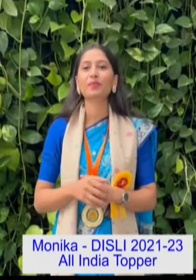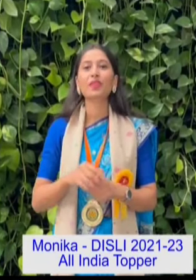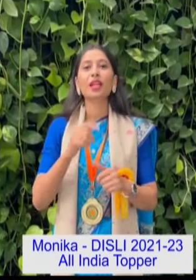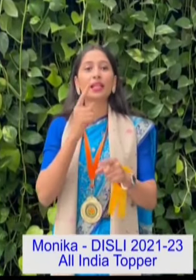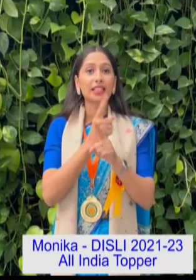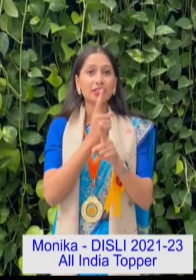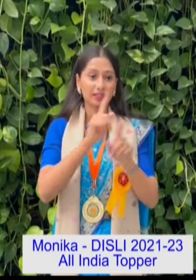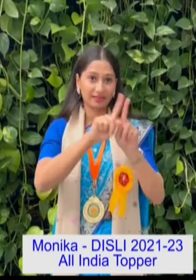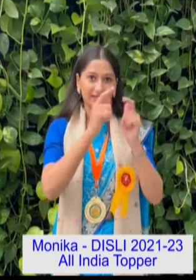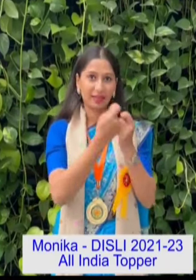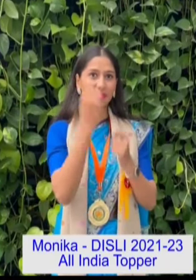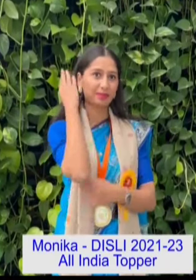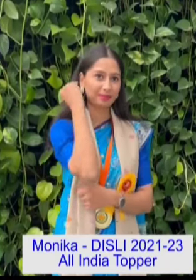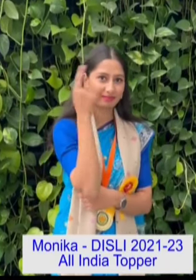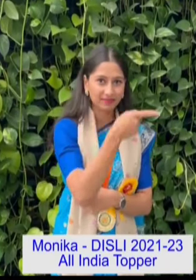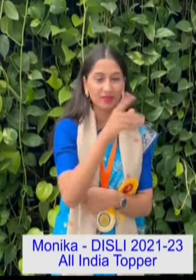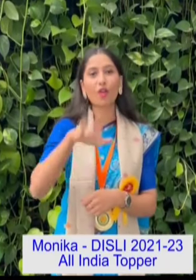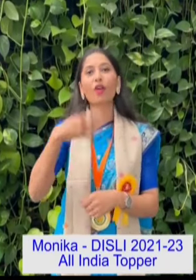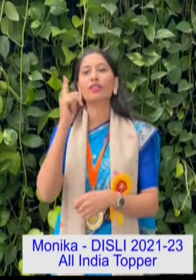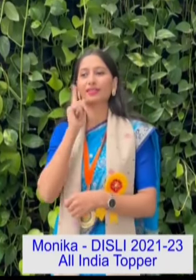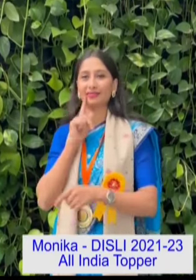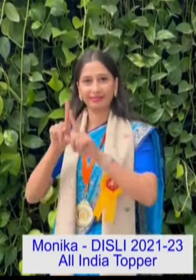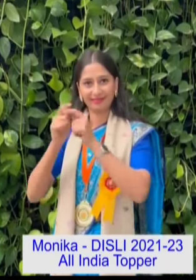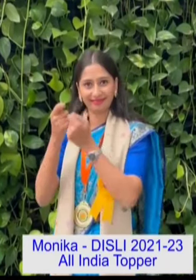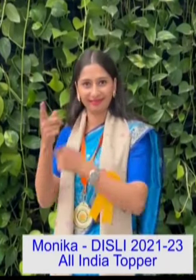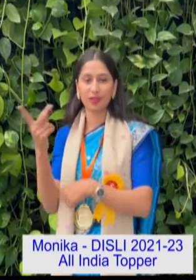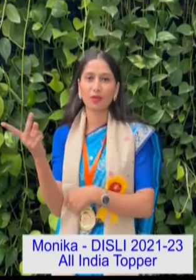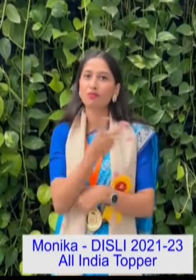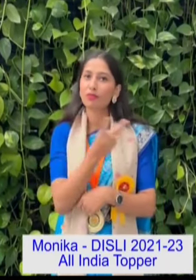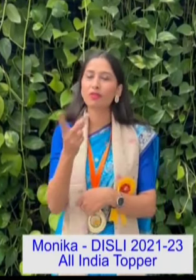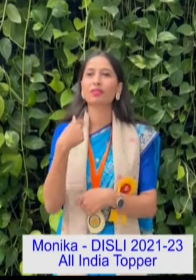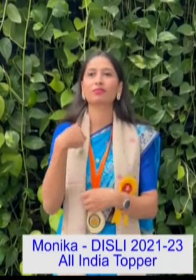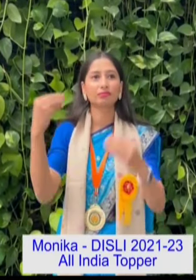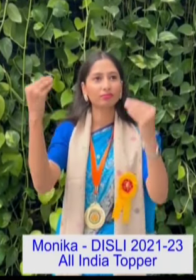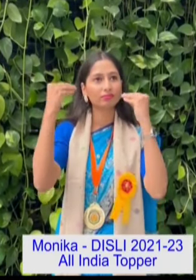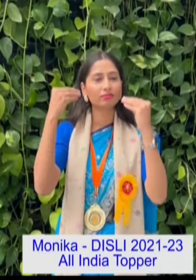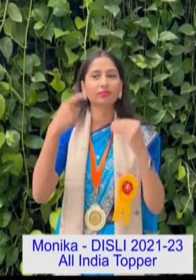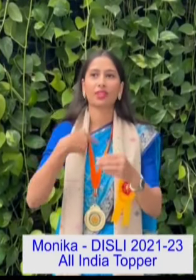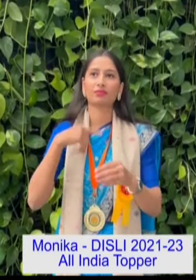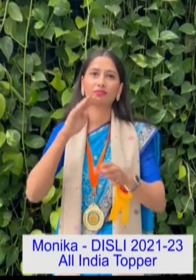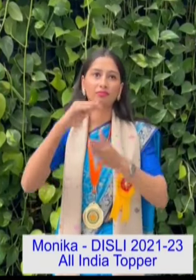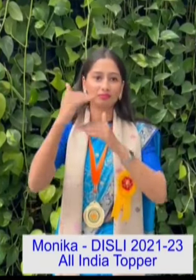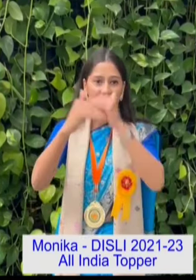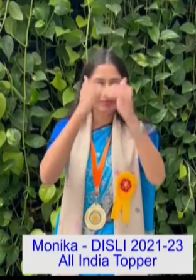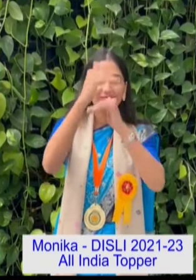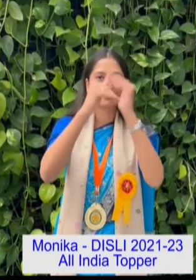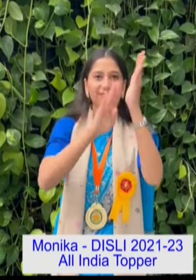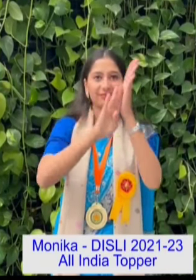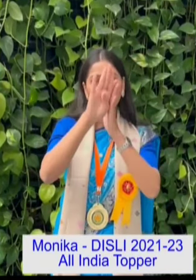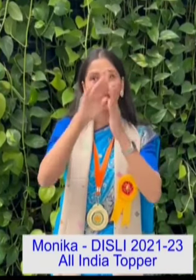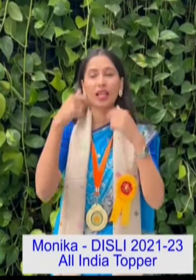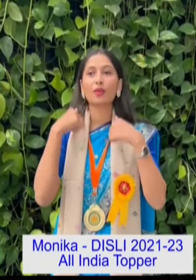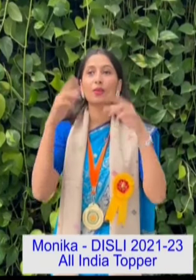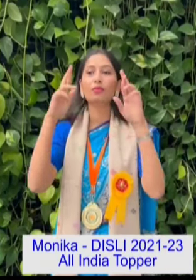सब मैंने वहीं से सीखा है डेफ टीचर्स और हियरिंग टीचर्स इन सभी ने काफी अच्छे से मुझे पढ़ाया है मेरे